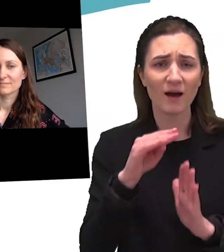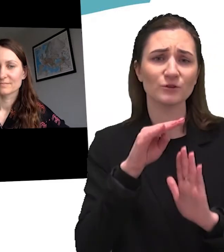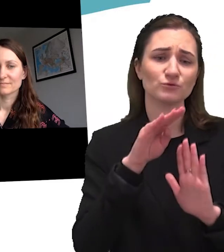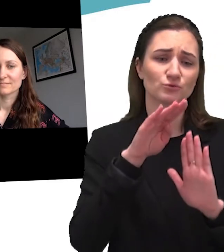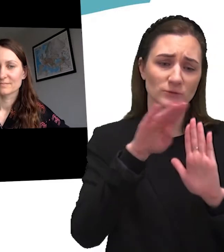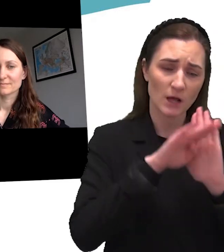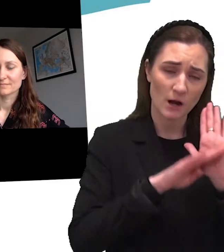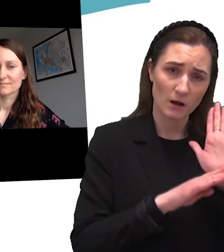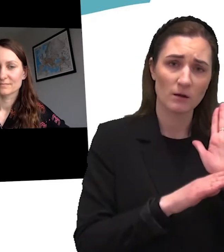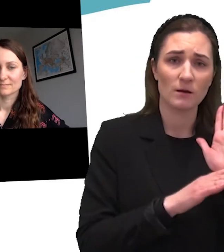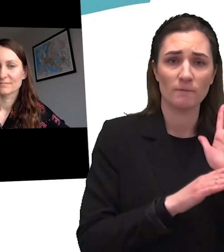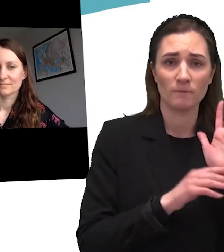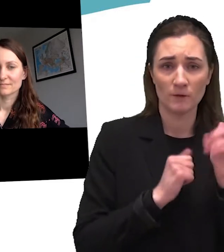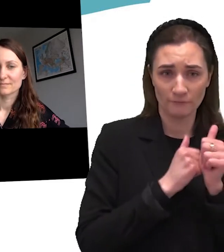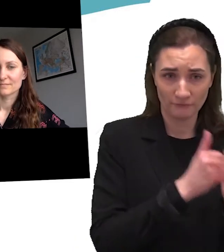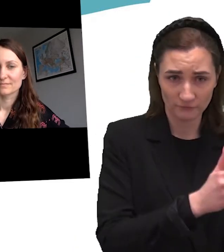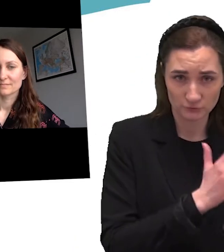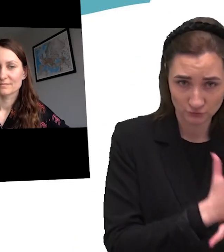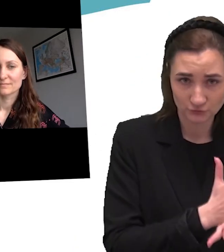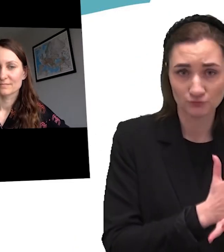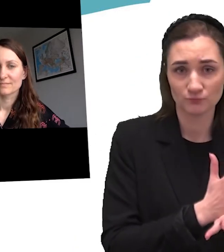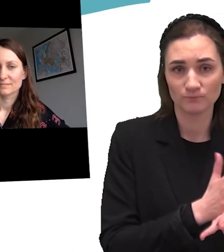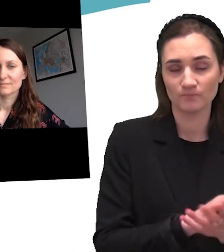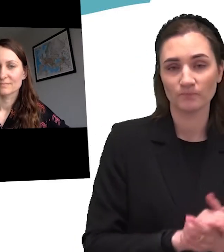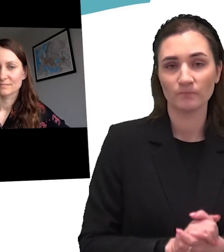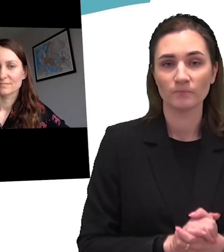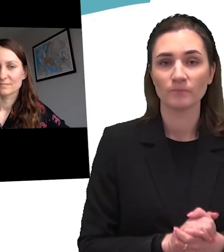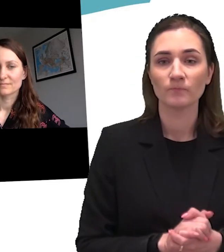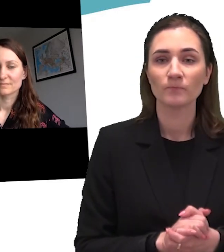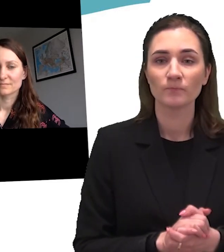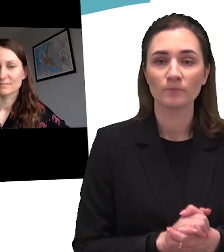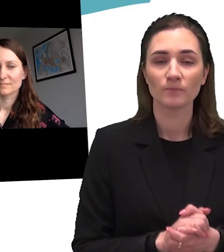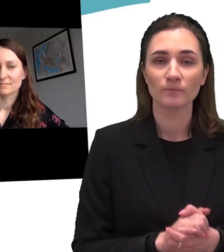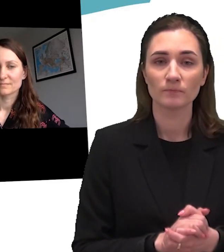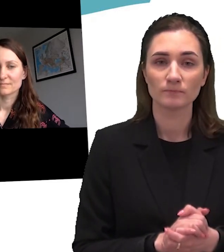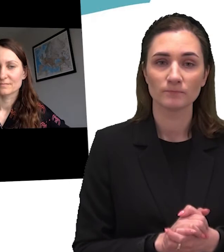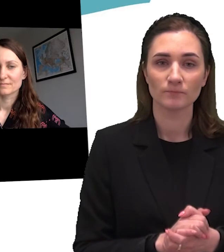yra labai aiškus režimas ir jo laikomas,